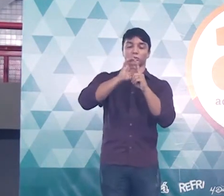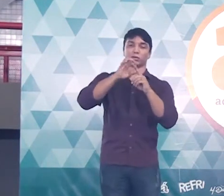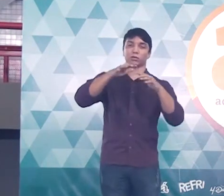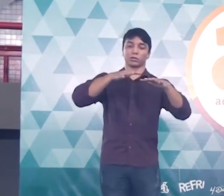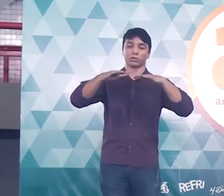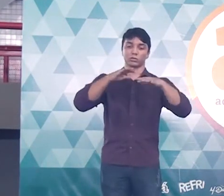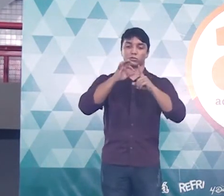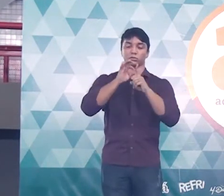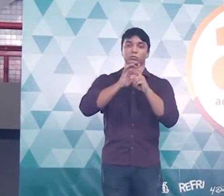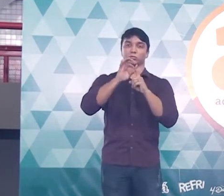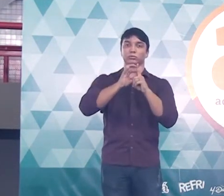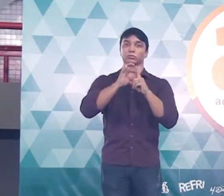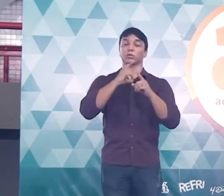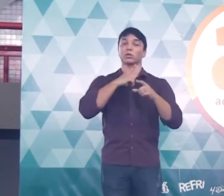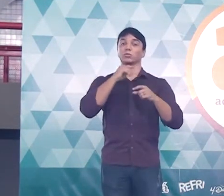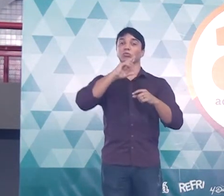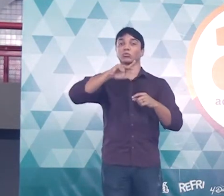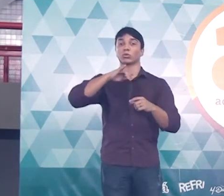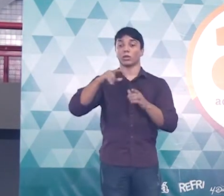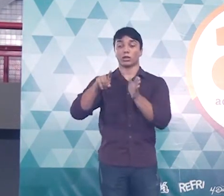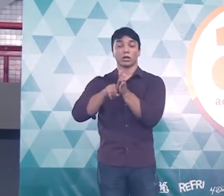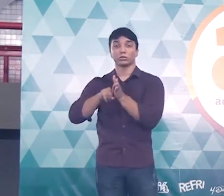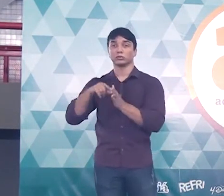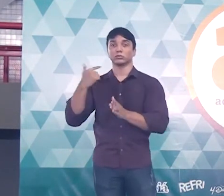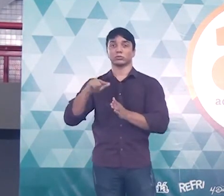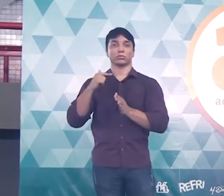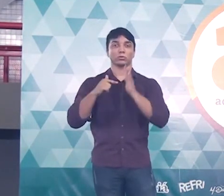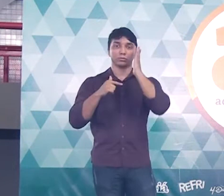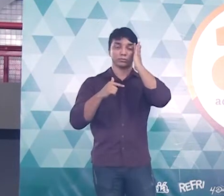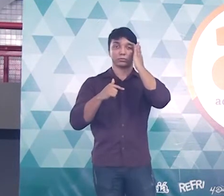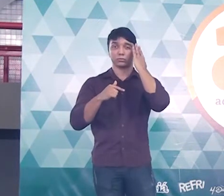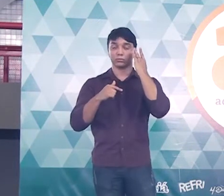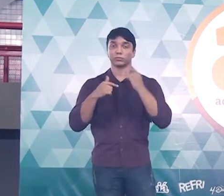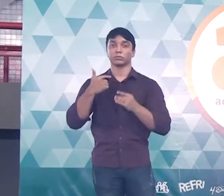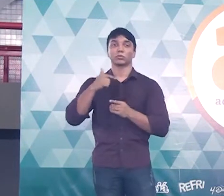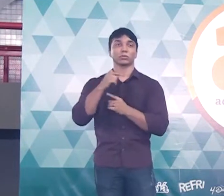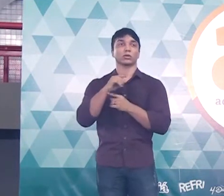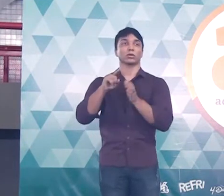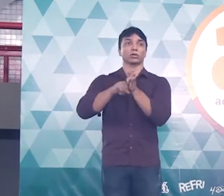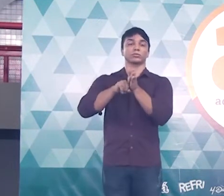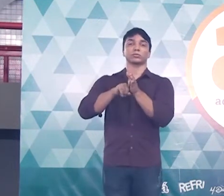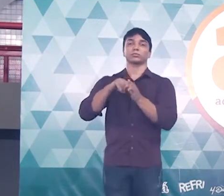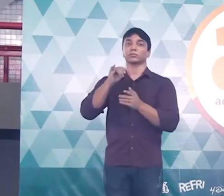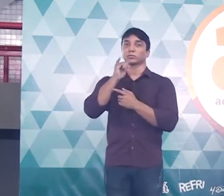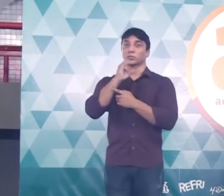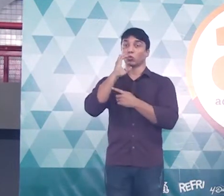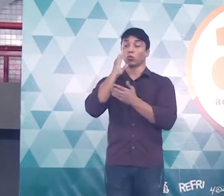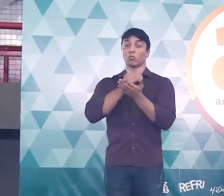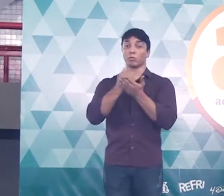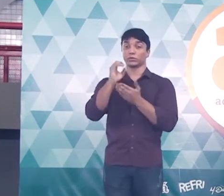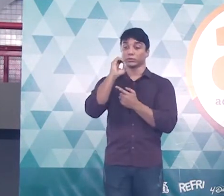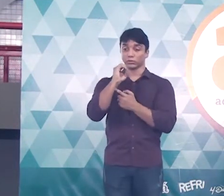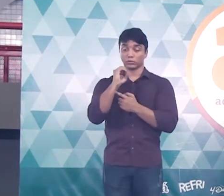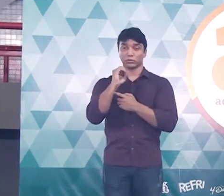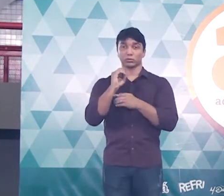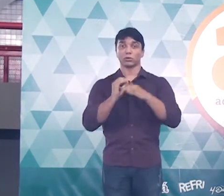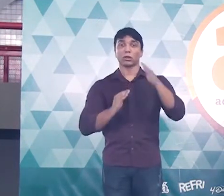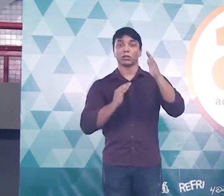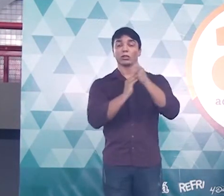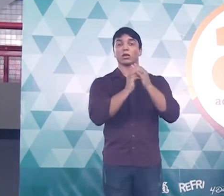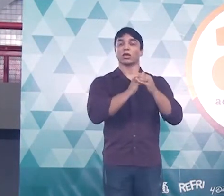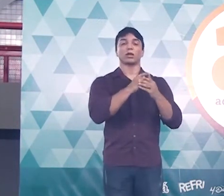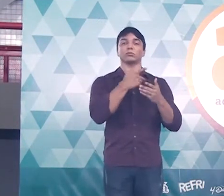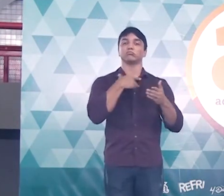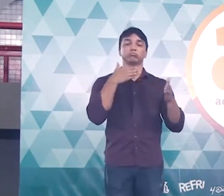uma escala que não tem valores negativos, olha que massa. Ela não possui valores negativos, ela vai do 0 ao